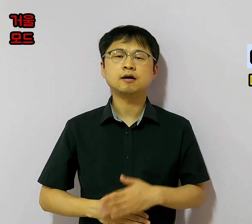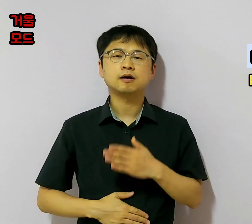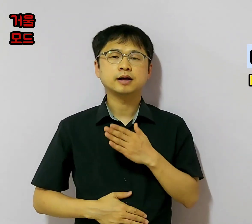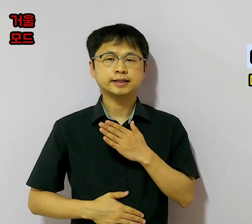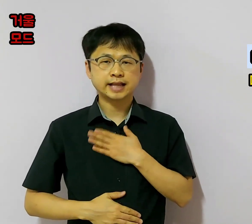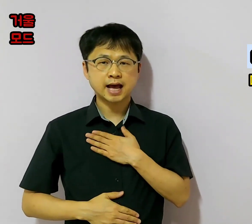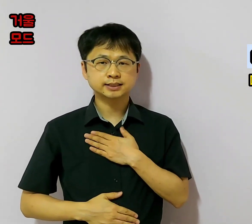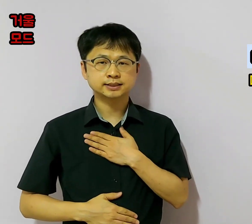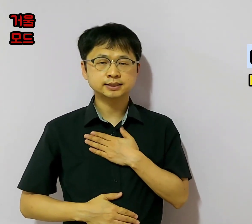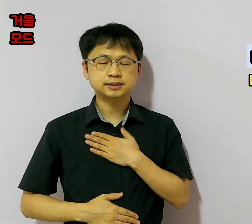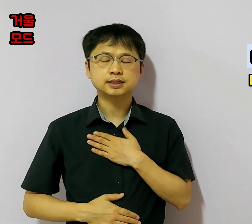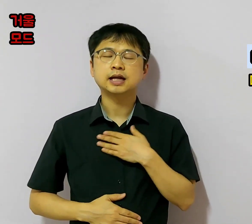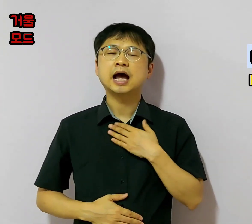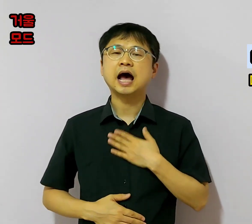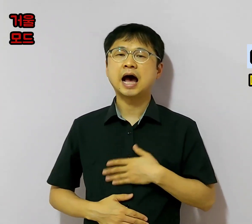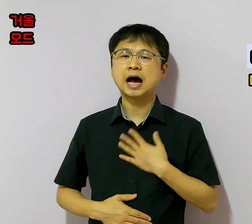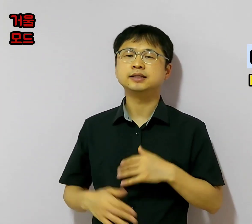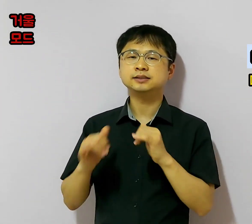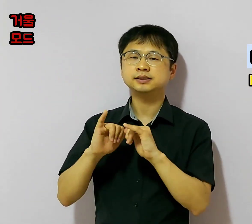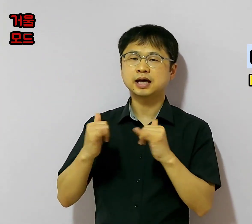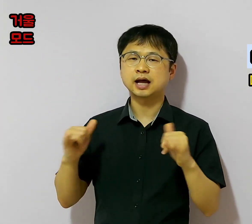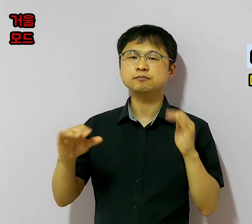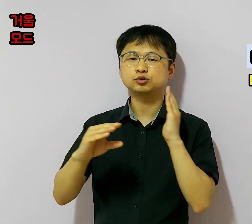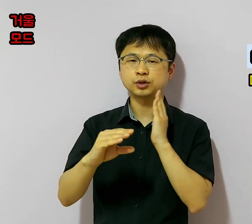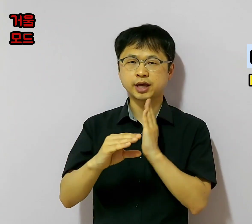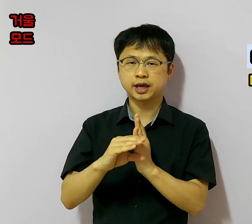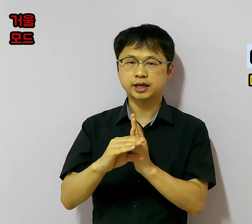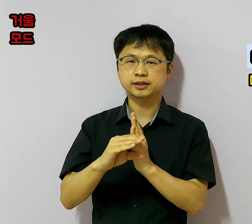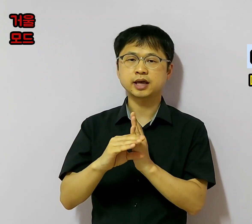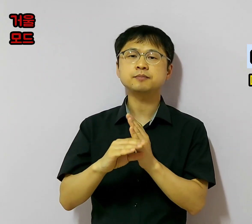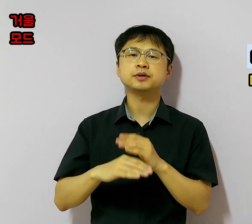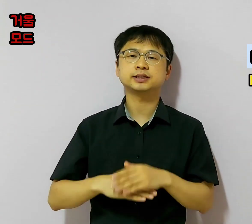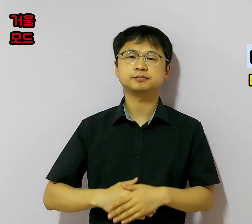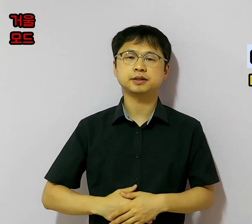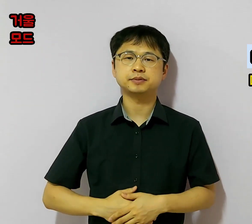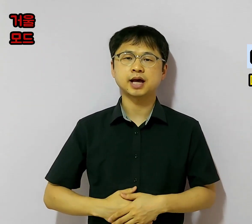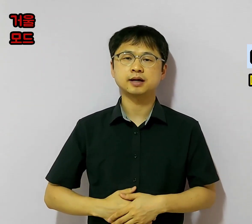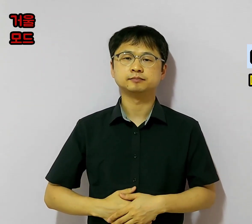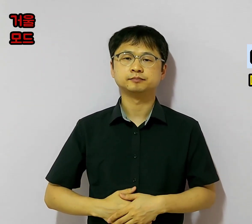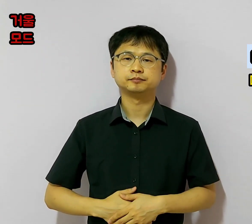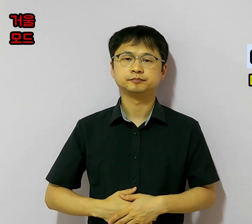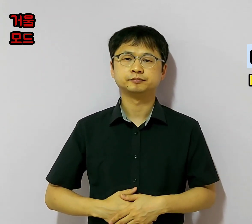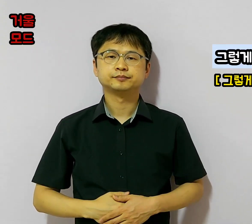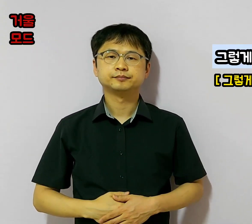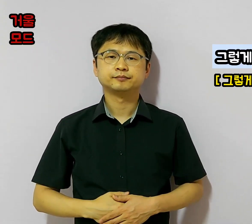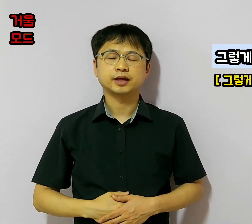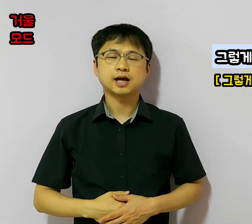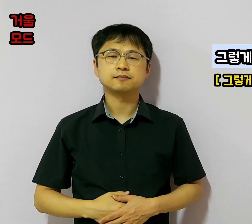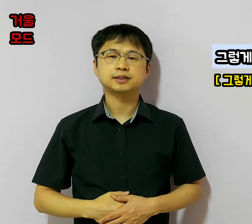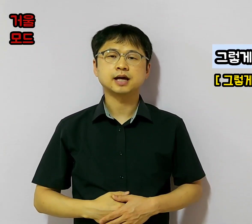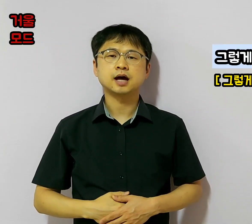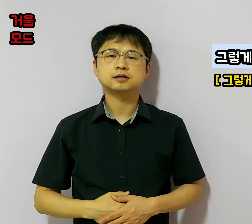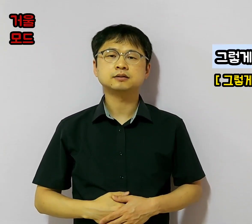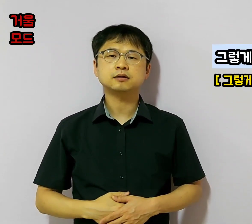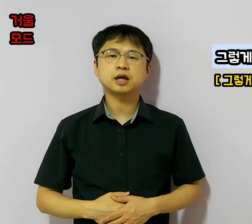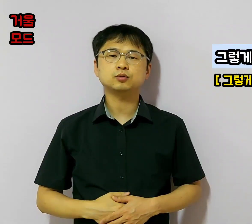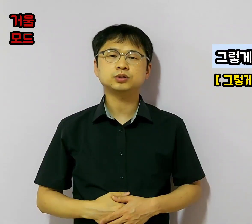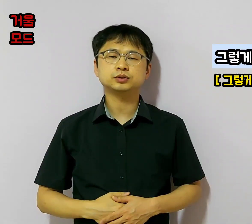그래서 나를 아는 사람 중에 이렇게 표현하시면 됩니다. 네, 다음 가사. 그렇게